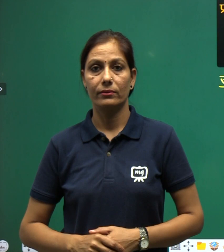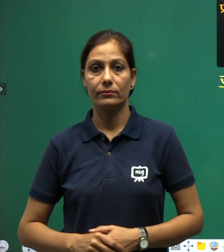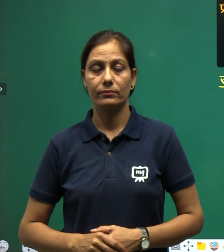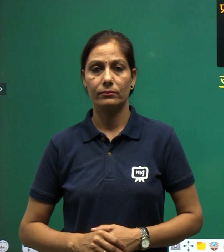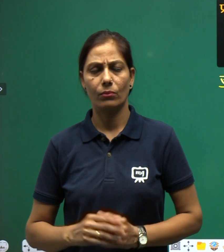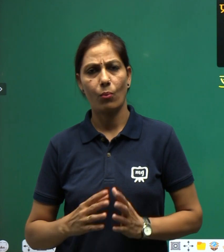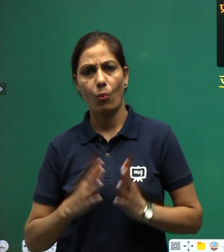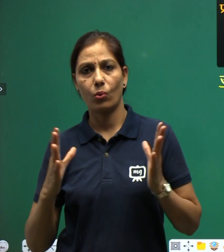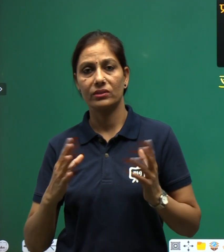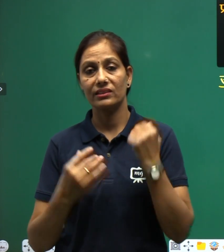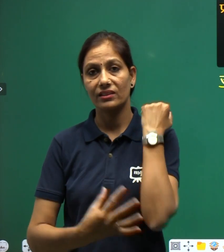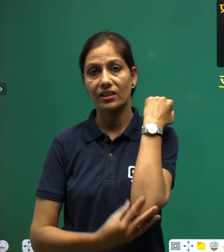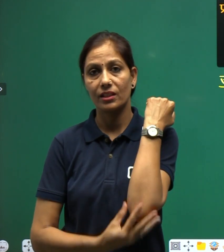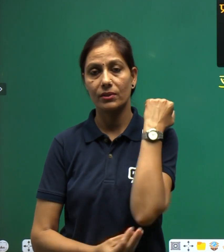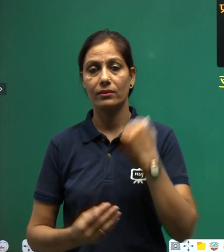भयंकर गरीबी